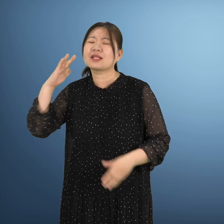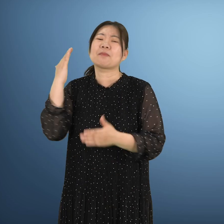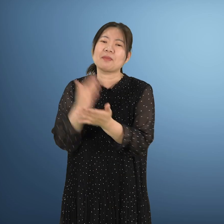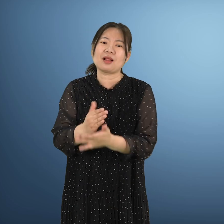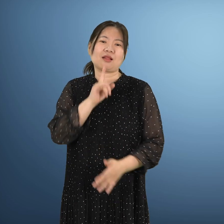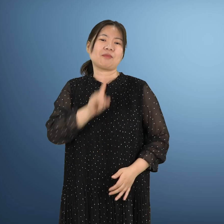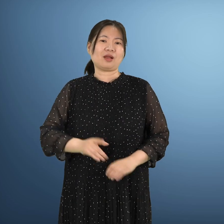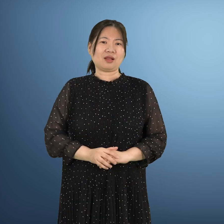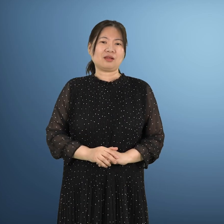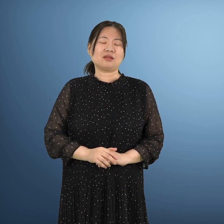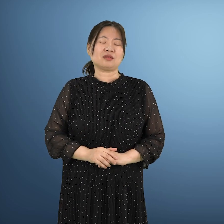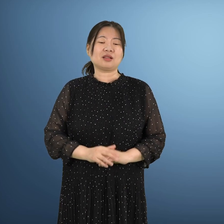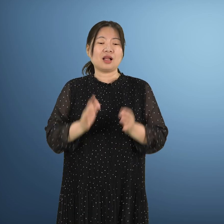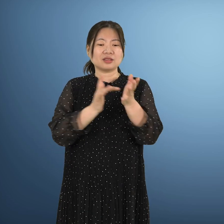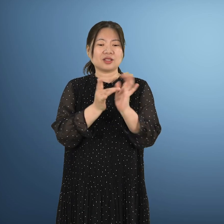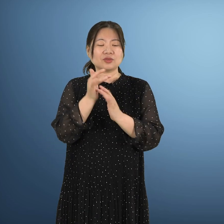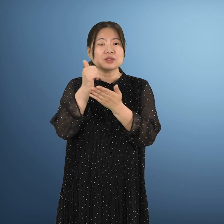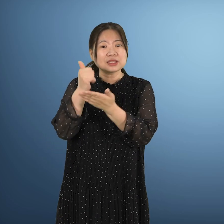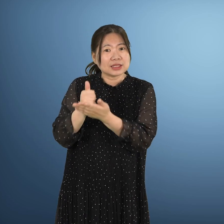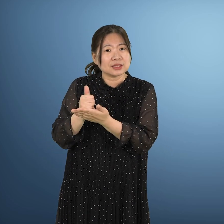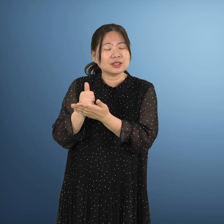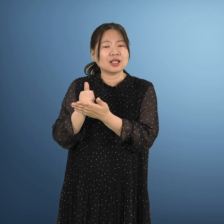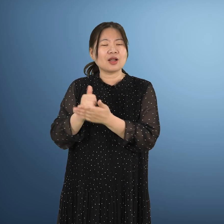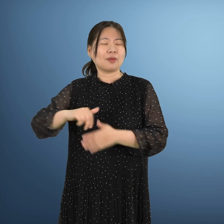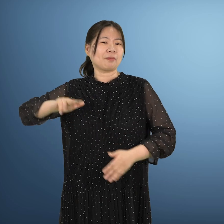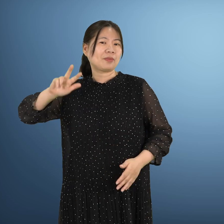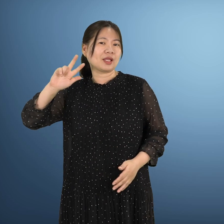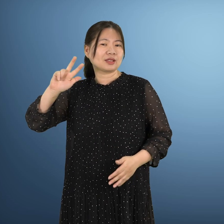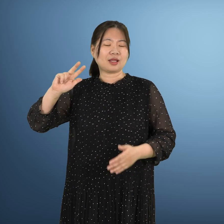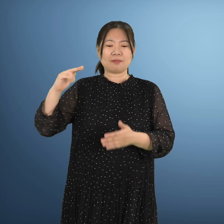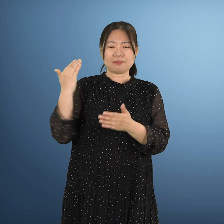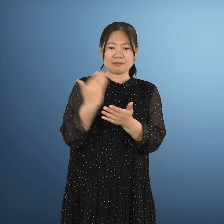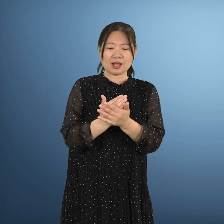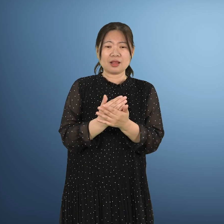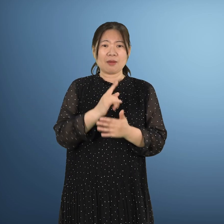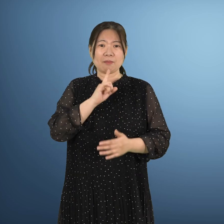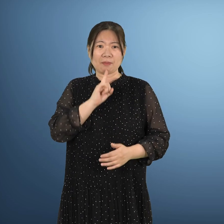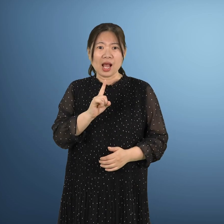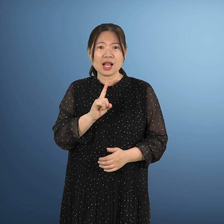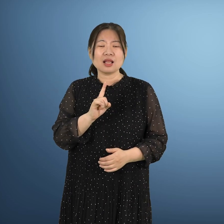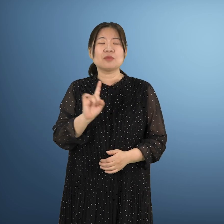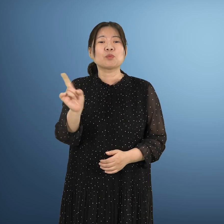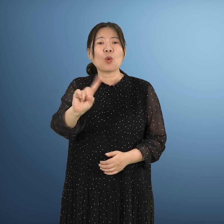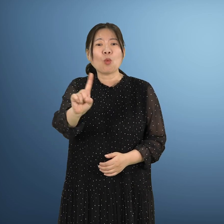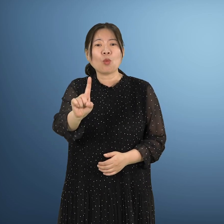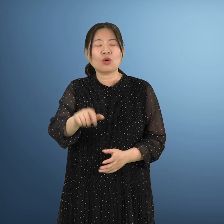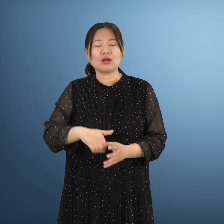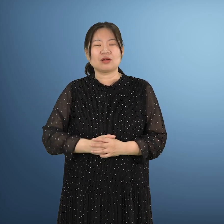말고, 그러니까 예수님이 맹세하지 말라는 말은